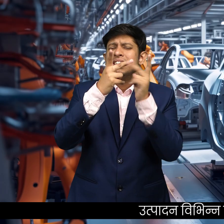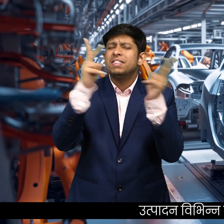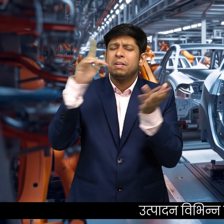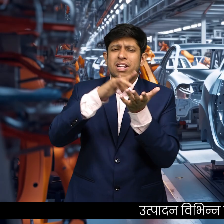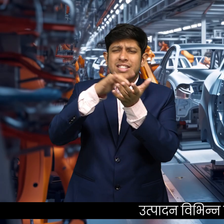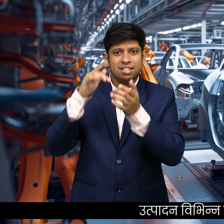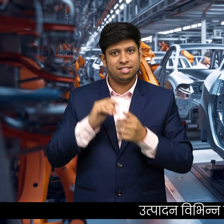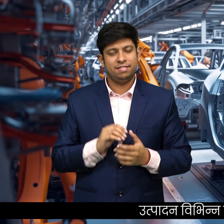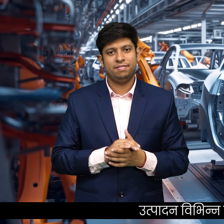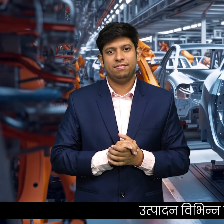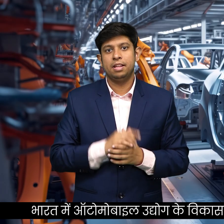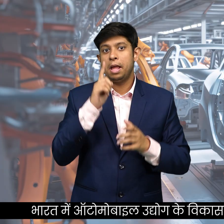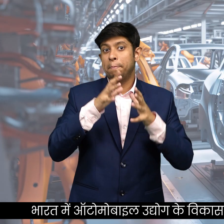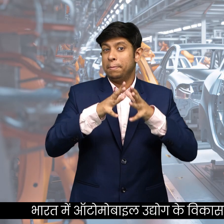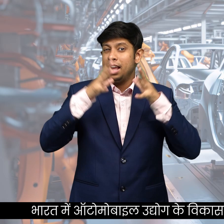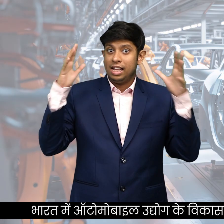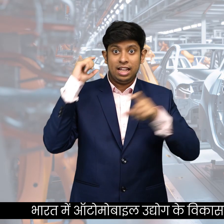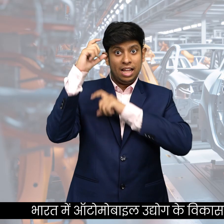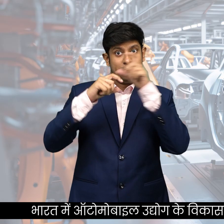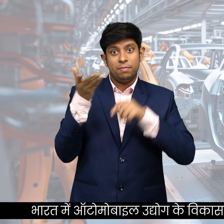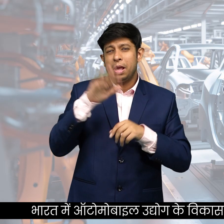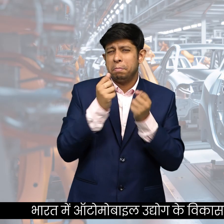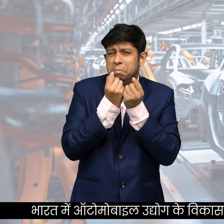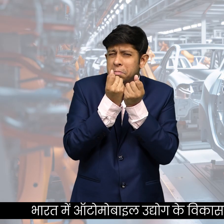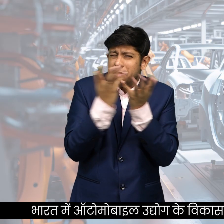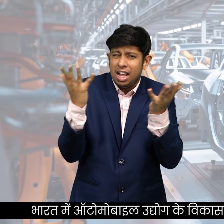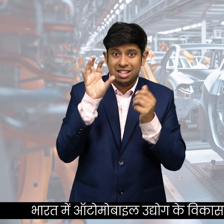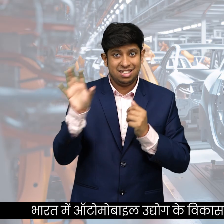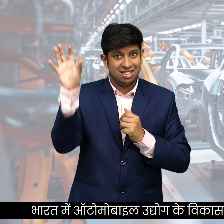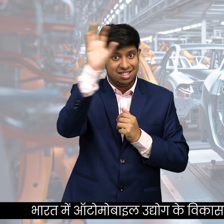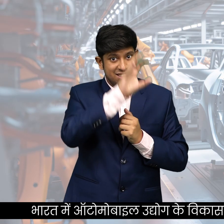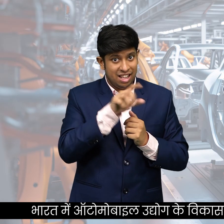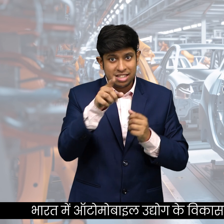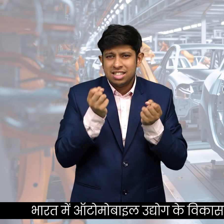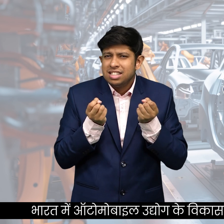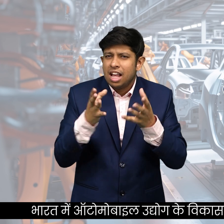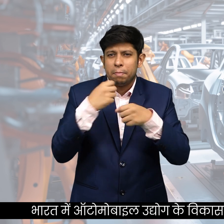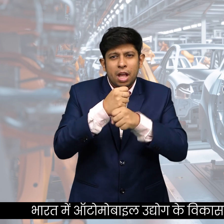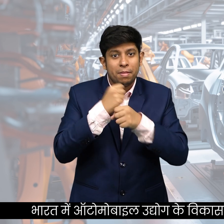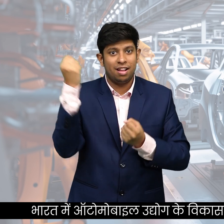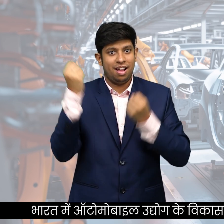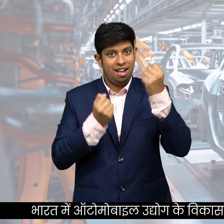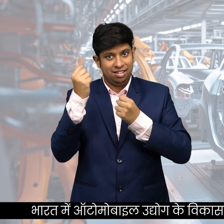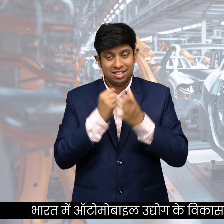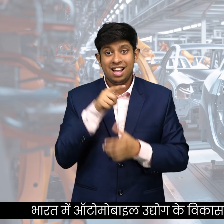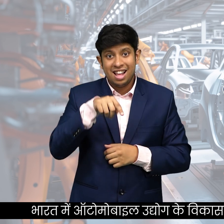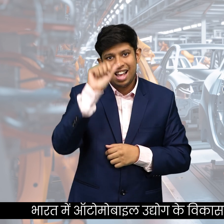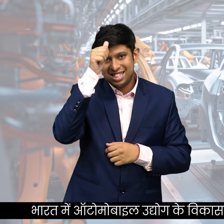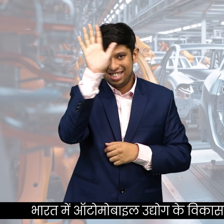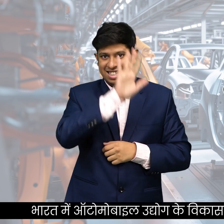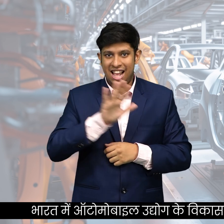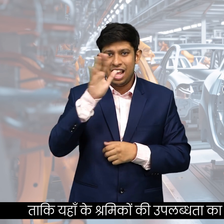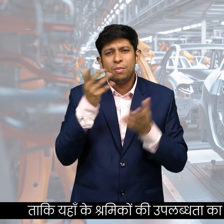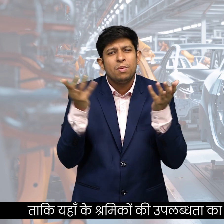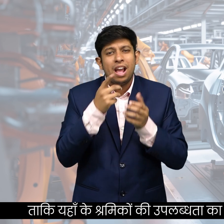विभिन्न केंद्रों पर किया जाता है। भारत में ऑटोमोबाइल उद्योग के विकास के लिए बहुराष्ट्रीय कंपनियां स्थापित